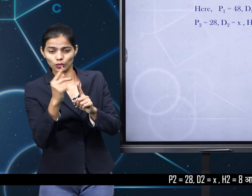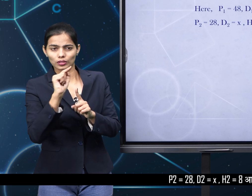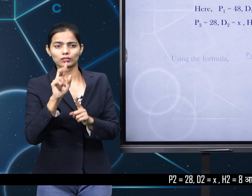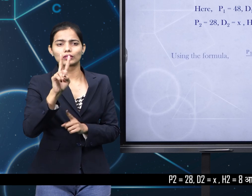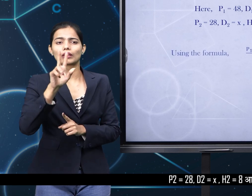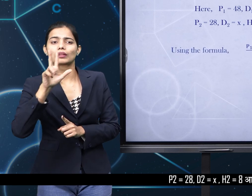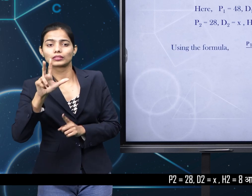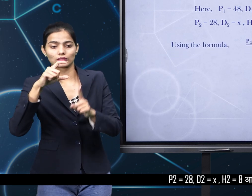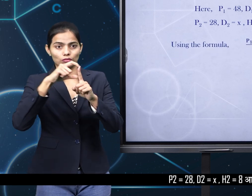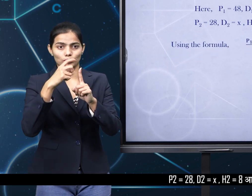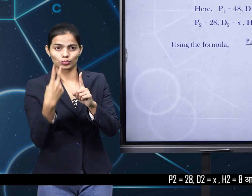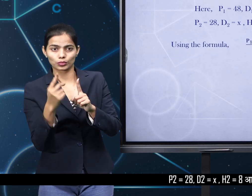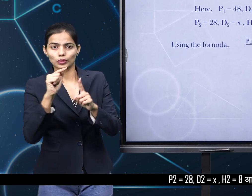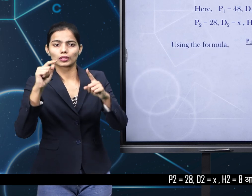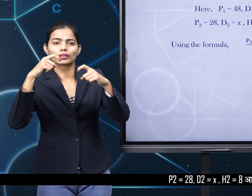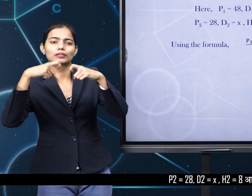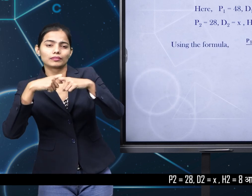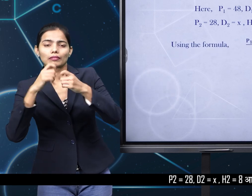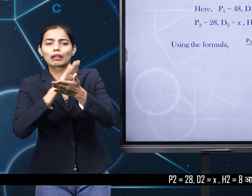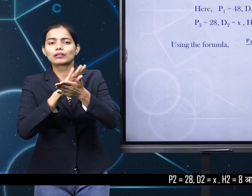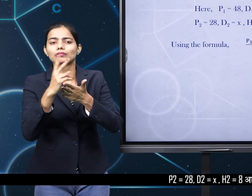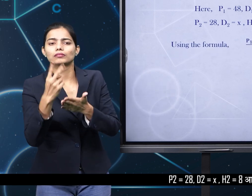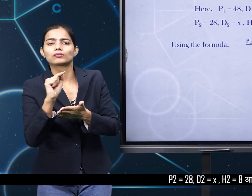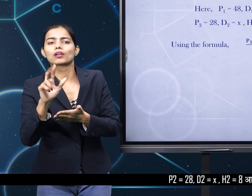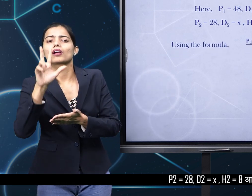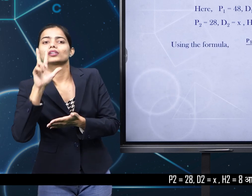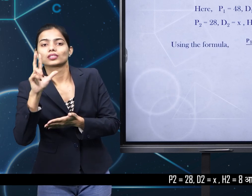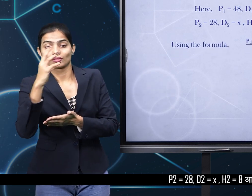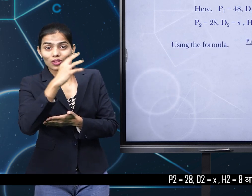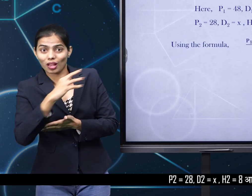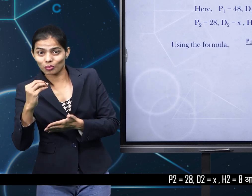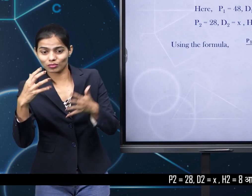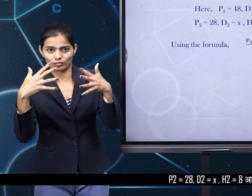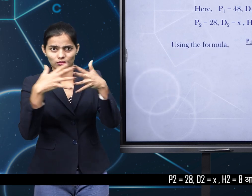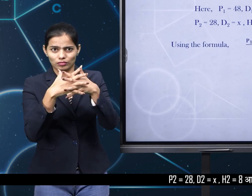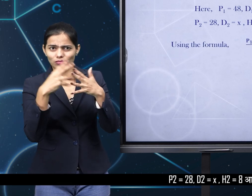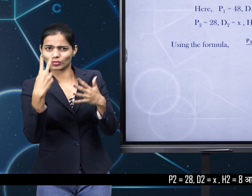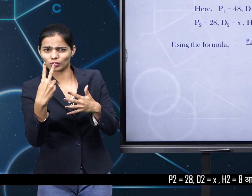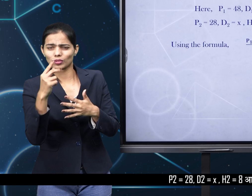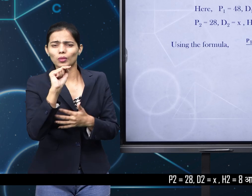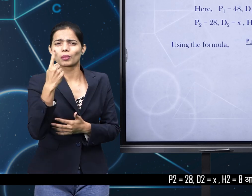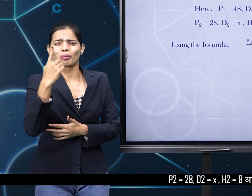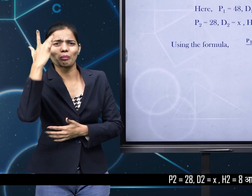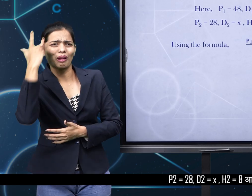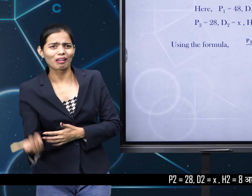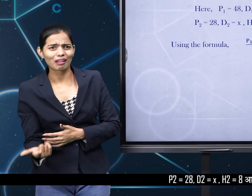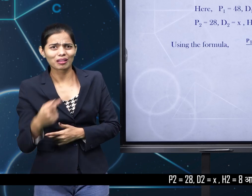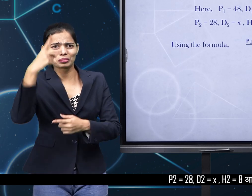P2 बरोबर 28, D2 बरोबर x, H2 बरोबर 8 आणि W2 बरोबर 1. का?